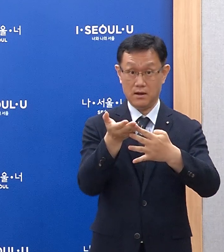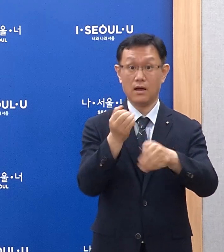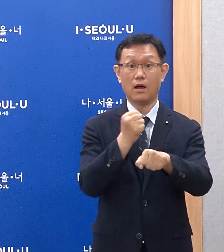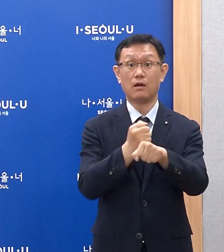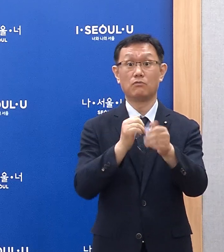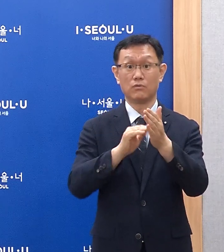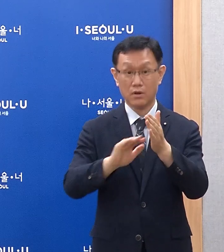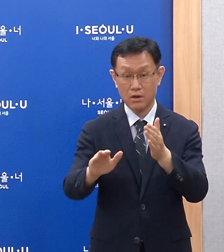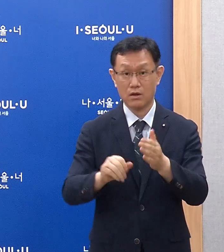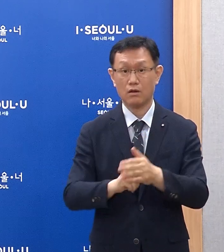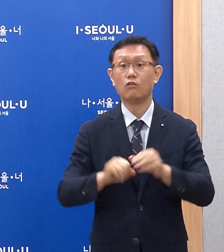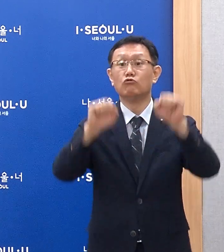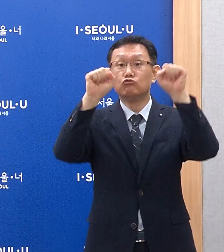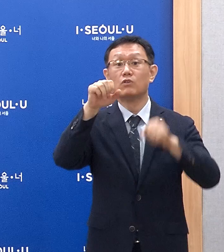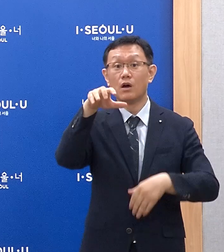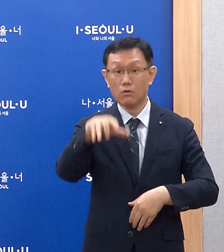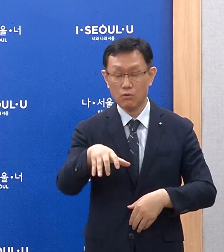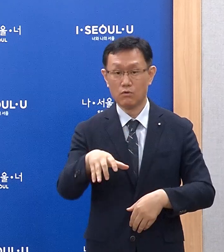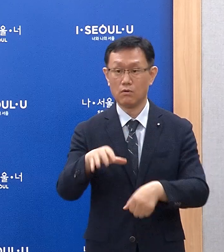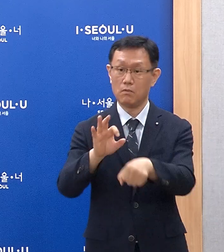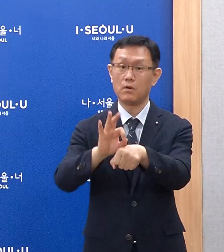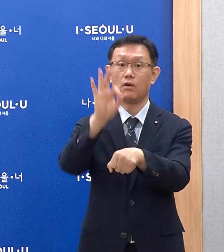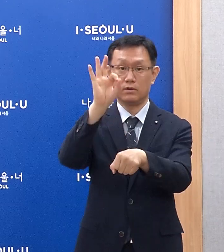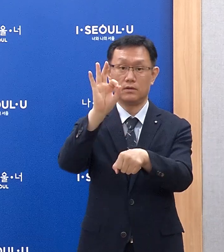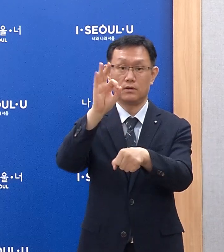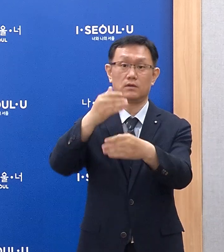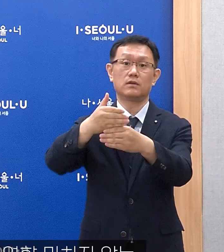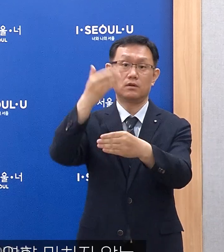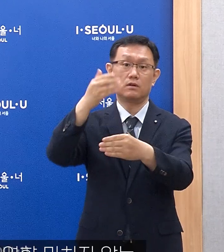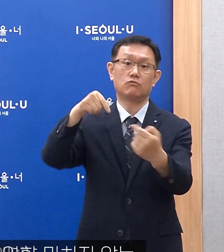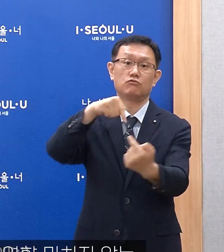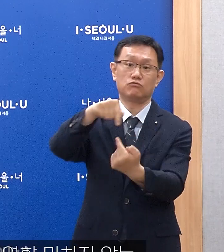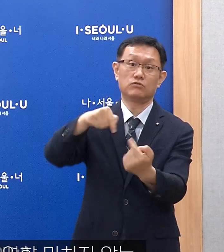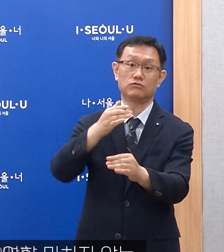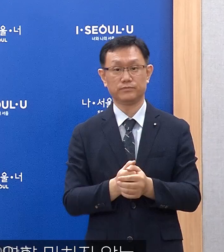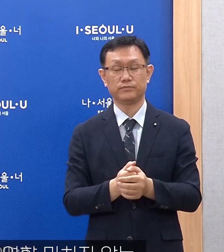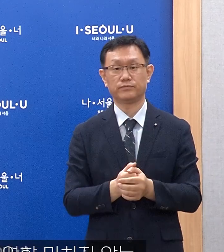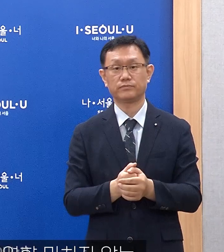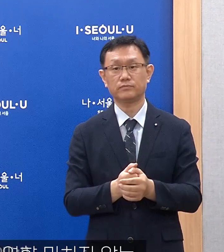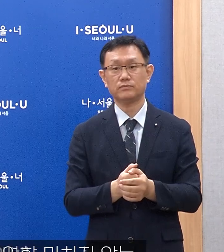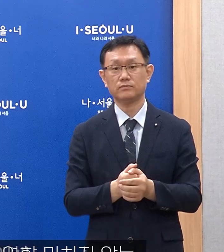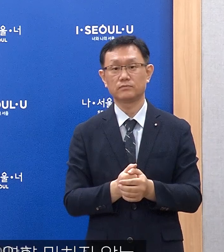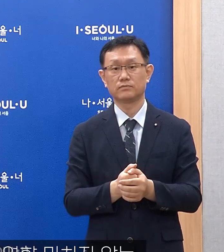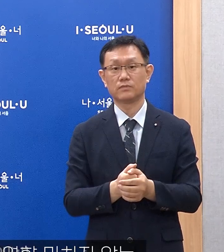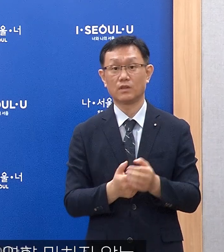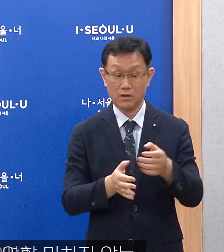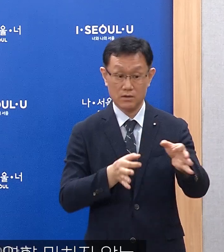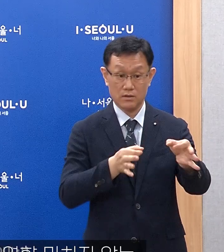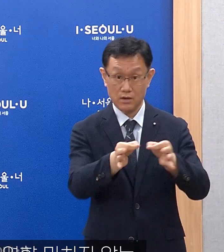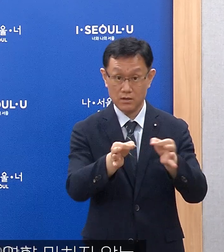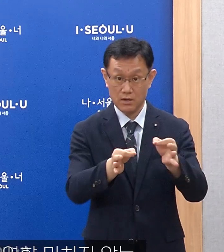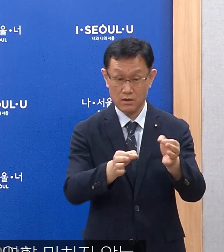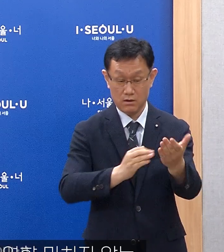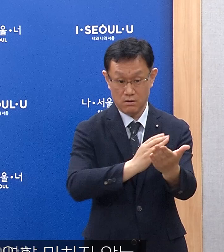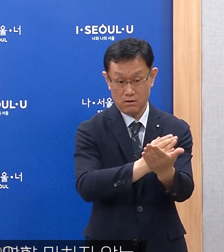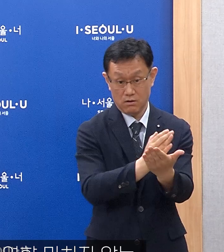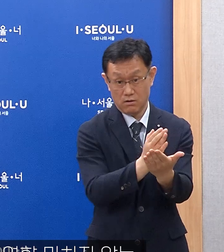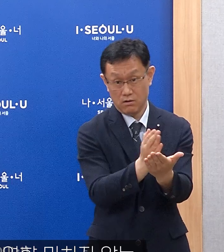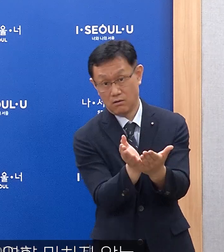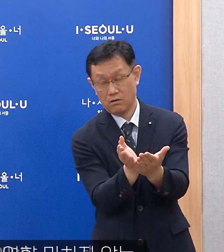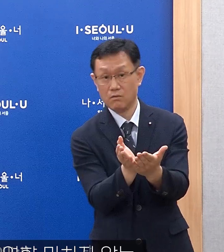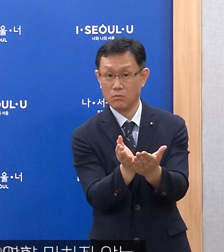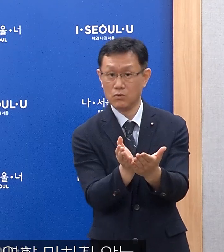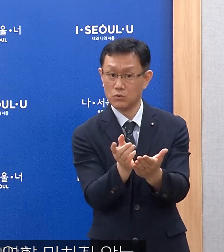경우에는 밤 10시까지도 지금 운동을 하고 계시죠. 이제 이것처럼 그 업종 업태별로 크게 영향 미치지